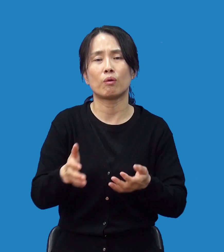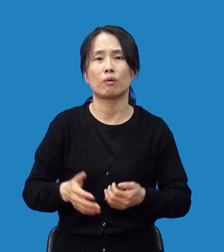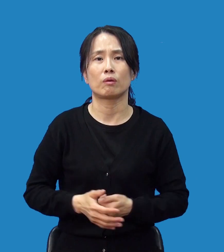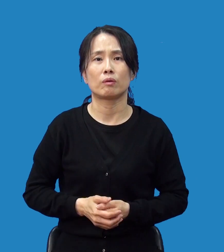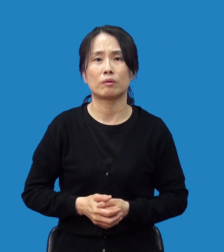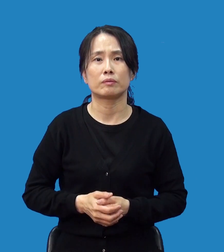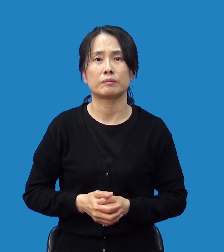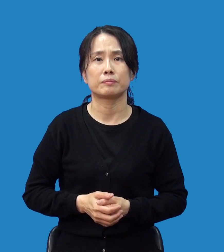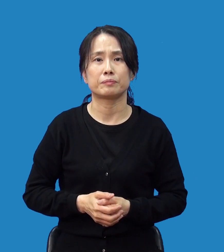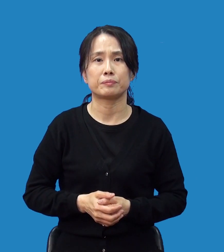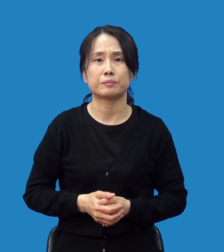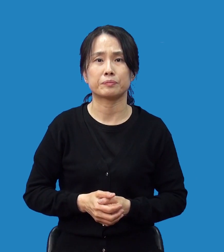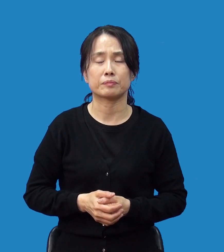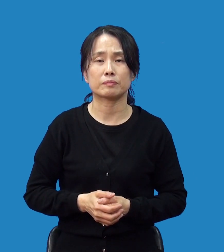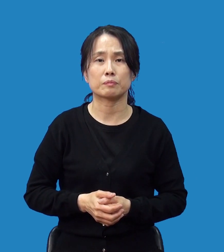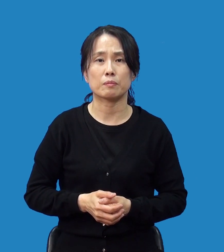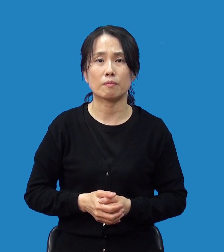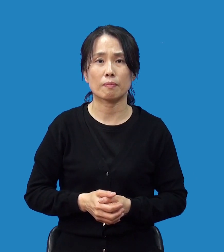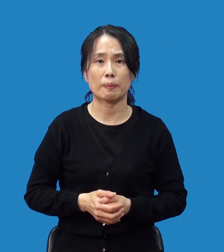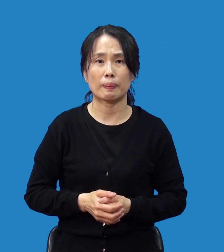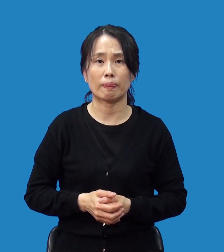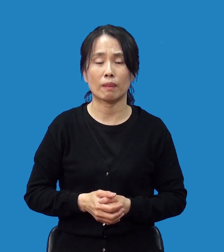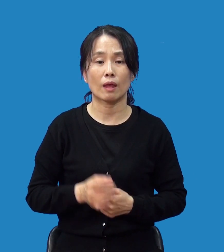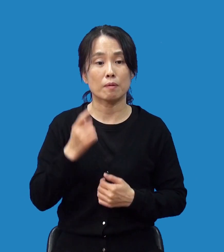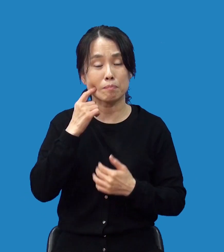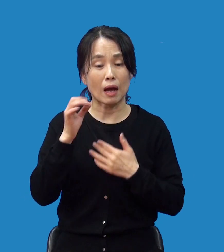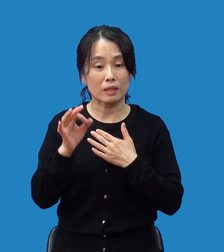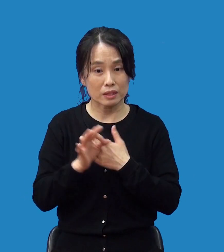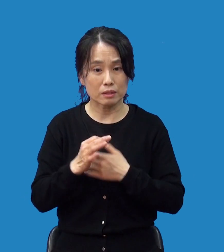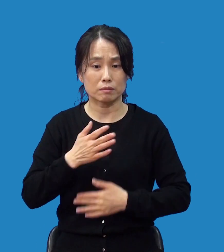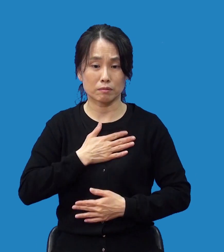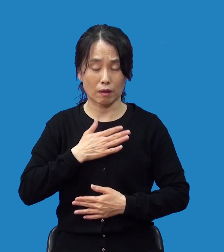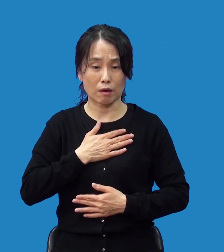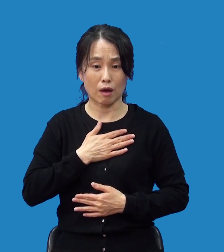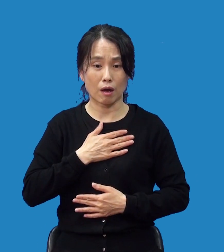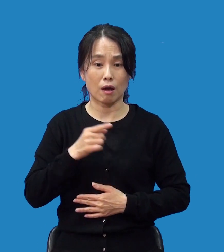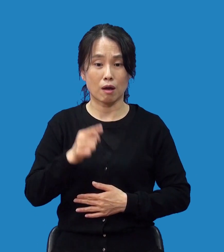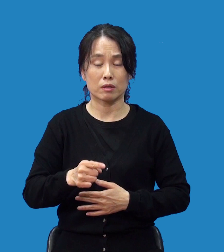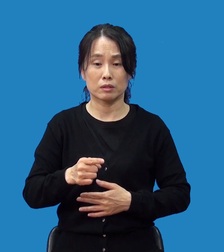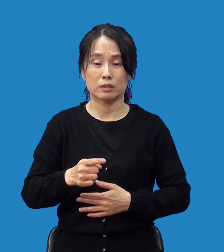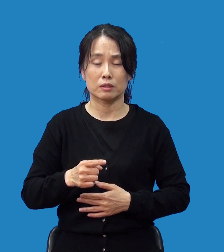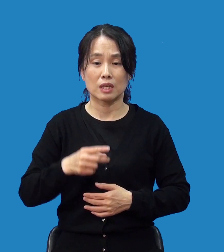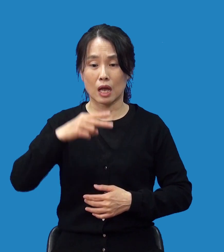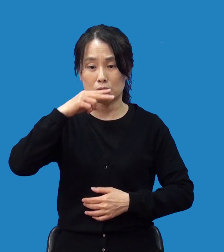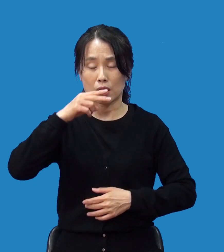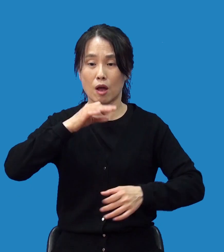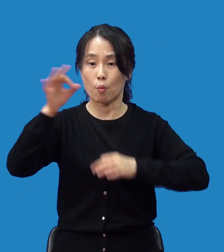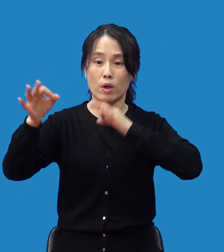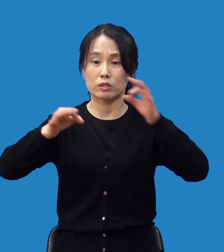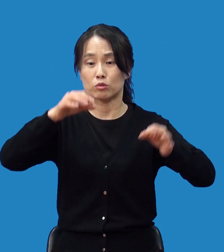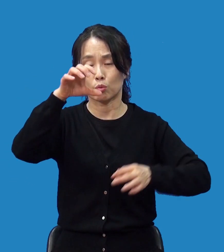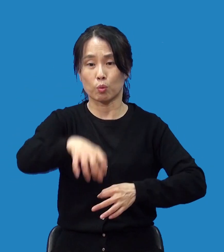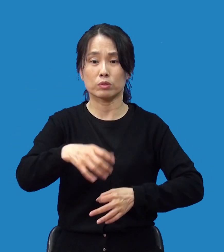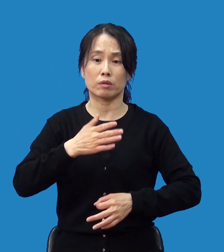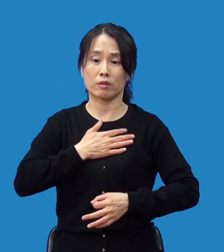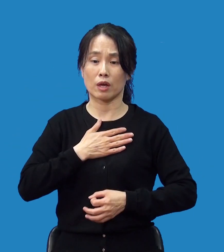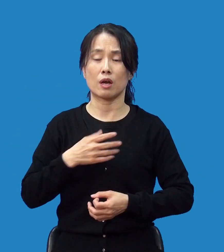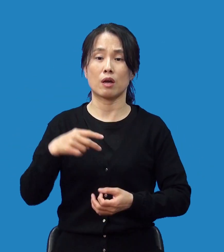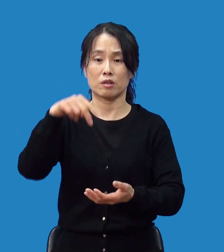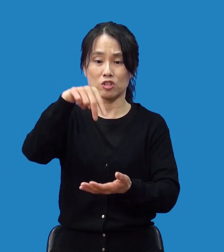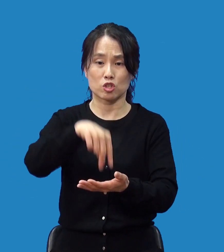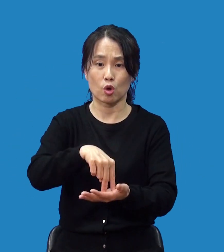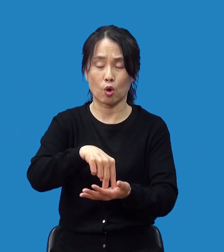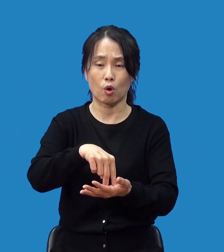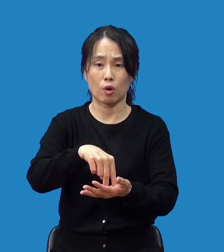만일 그 시대에 그곳에 내가 그 자리에 있었다면 그 하나님 말씀